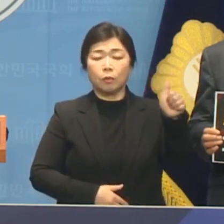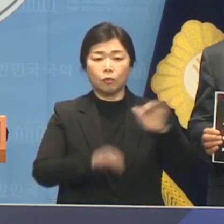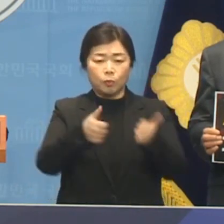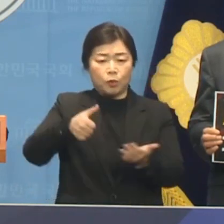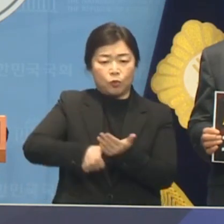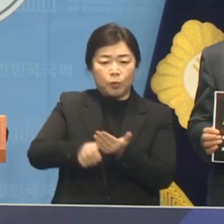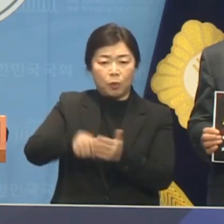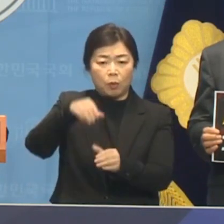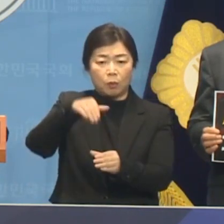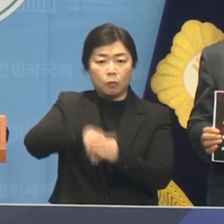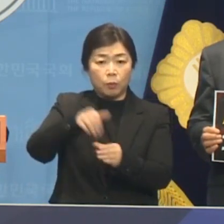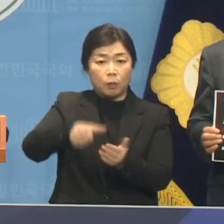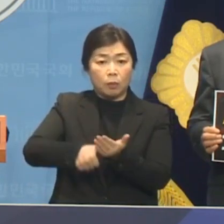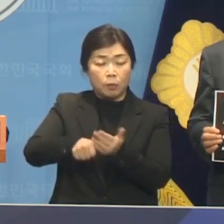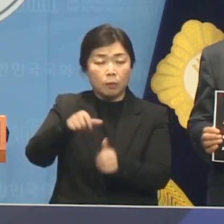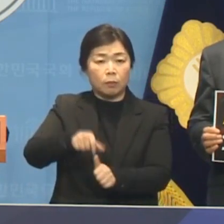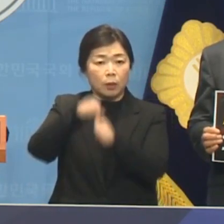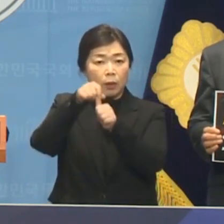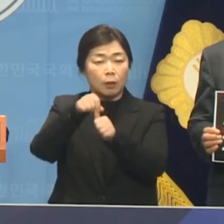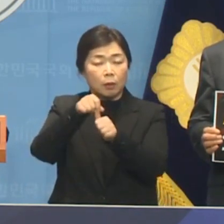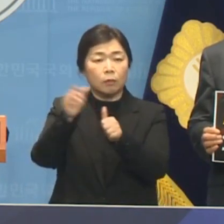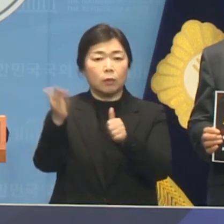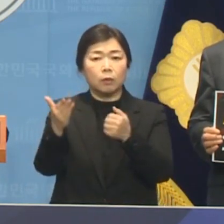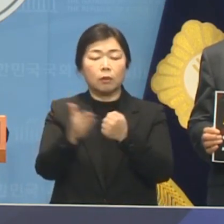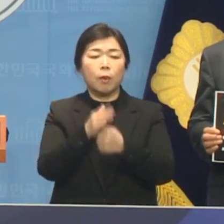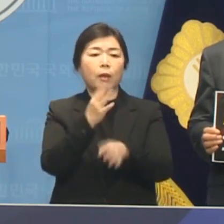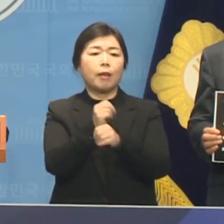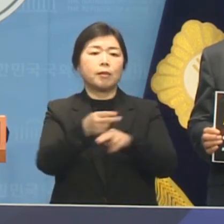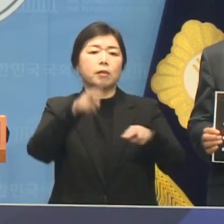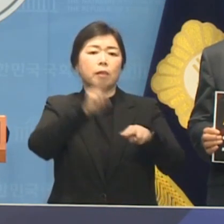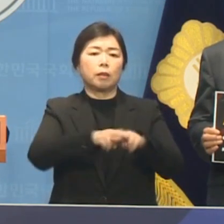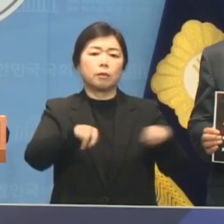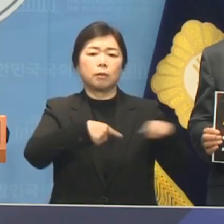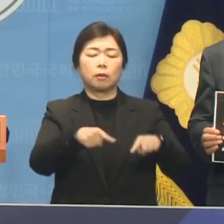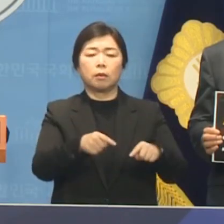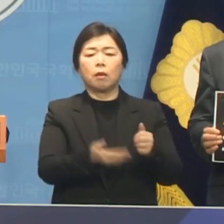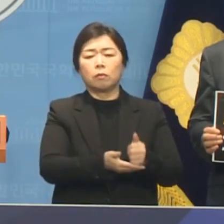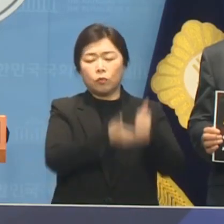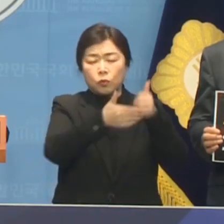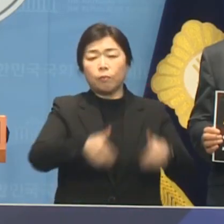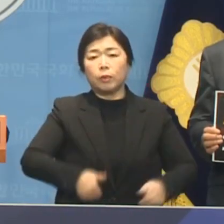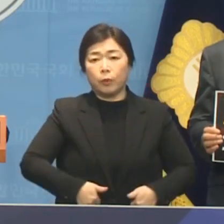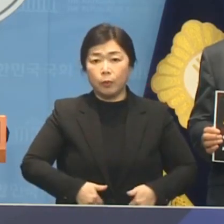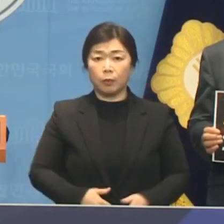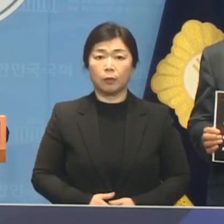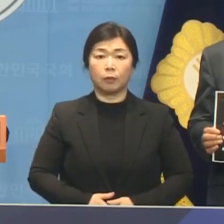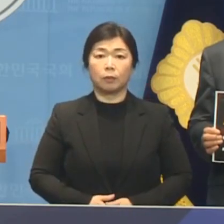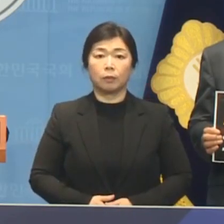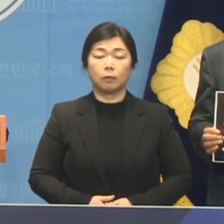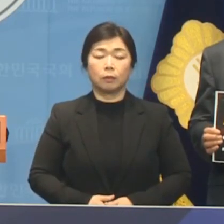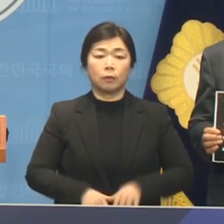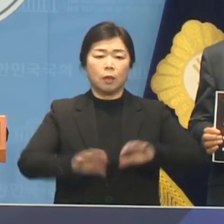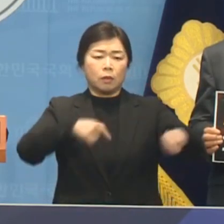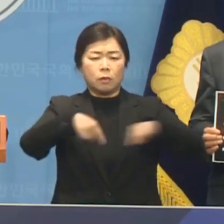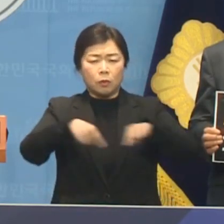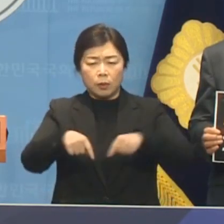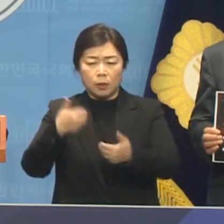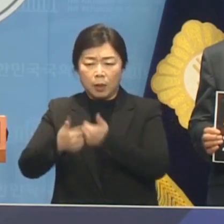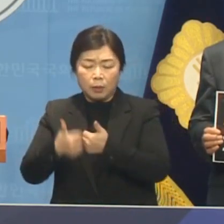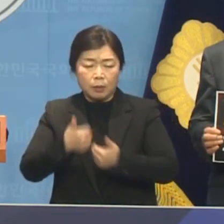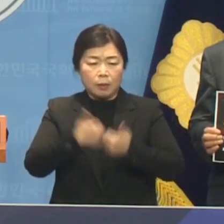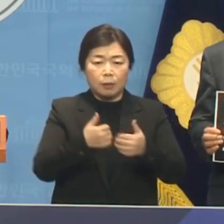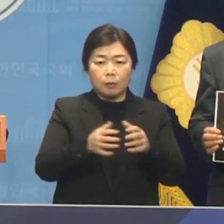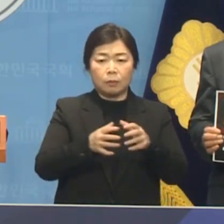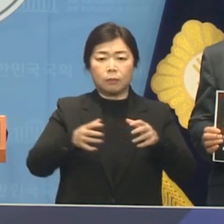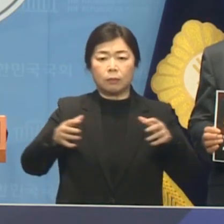지도자로서 그 임기를 존중해야 합니다. 정치적 갈등이 심화되는 상황에서 탄핵은 오히려